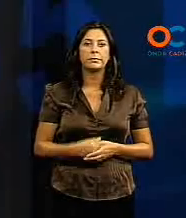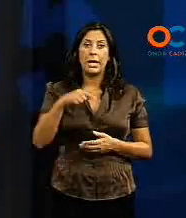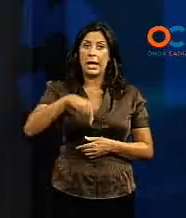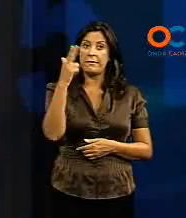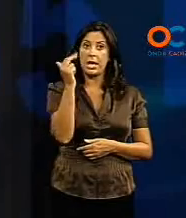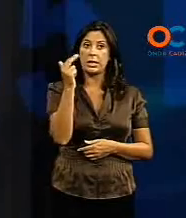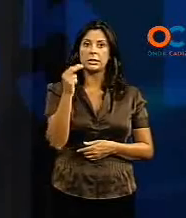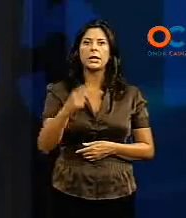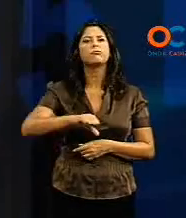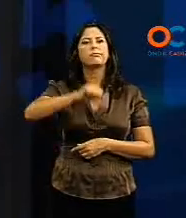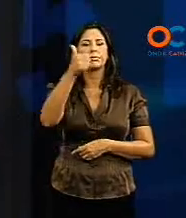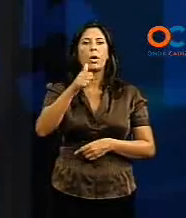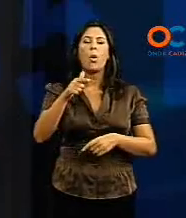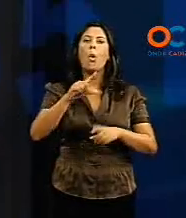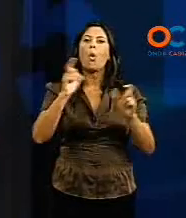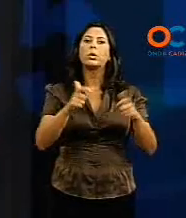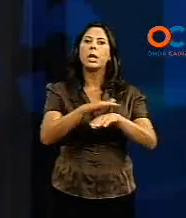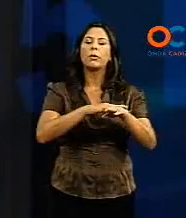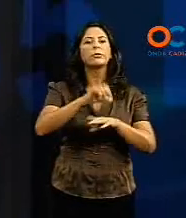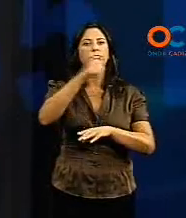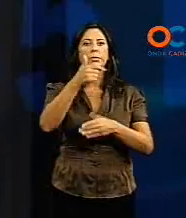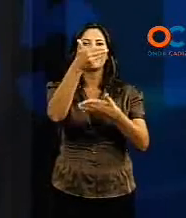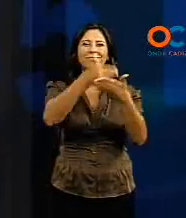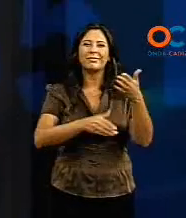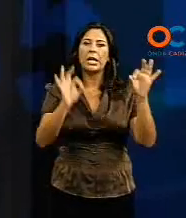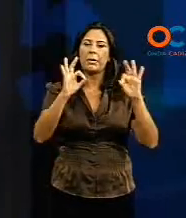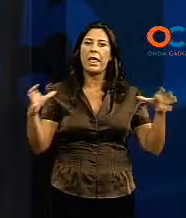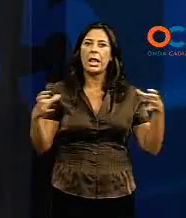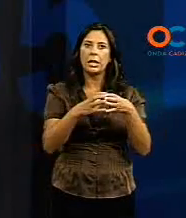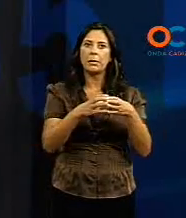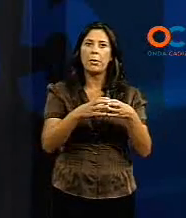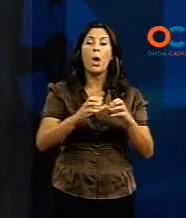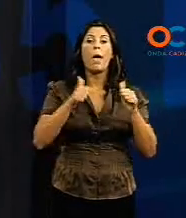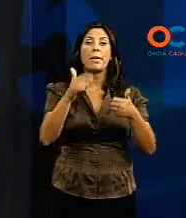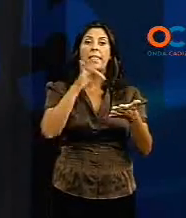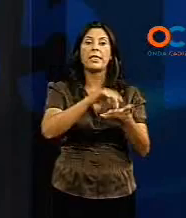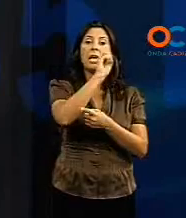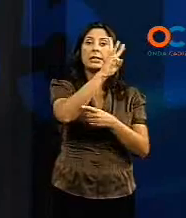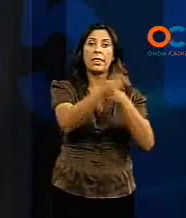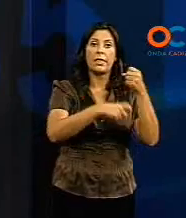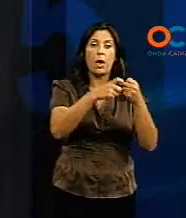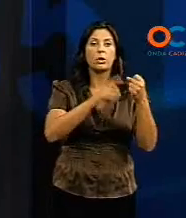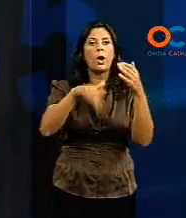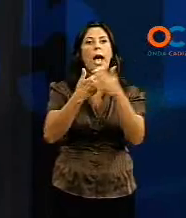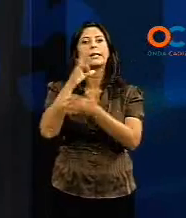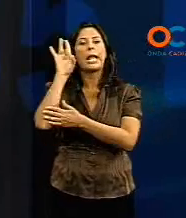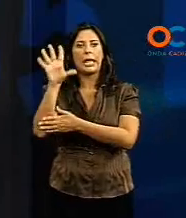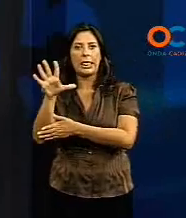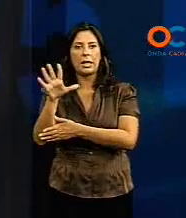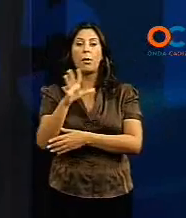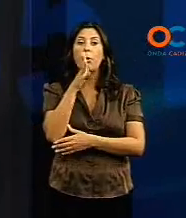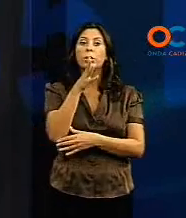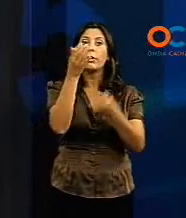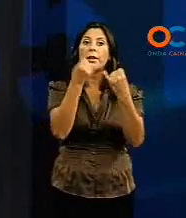El viernes se ha aprobado en la Junta de Gobierno el dispositivo especial que tendrá lugar desde el próximo 13 de agosto hasta el 15, con motivo